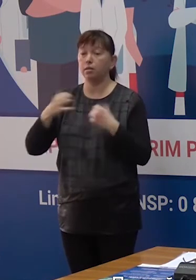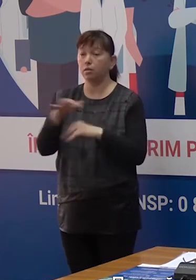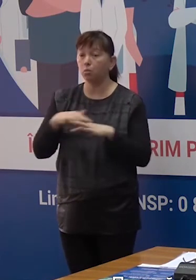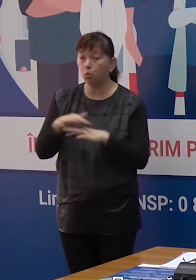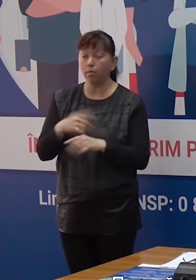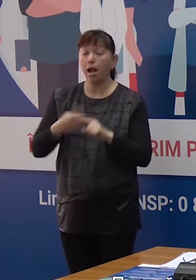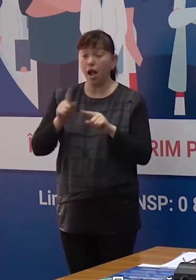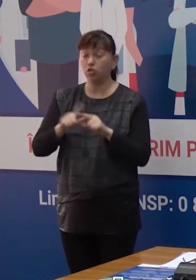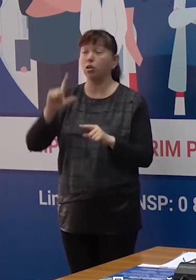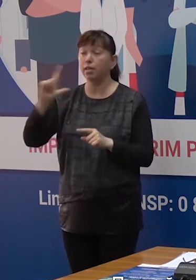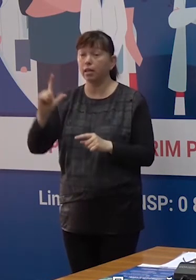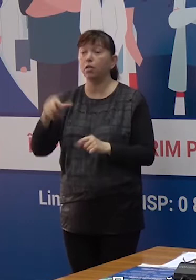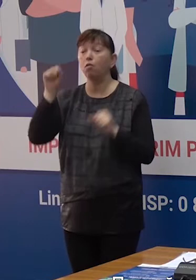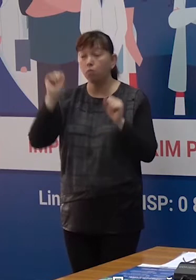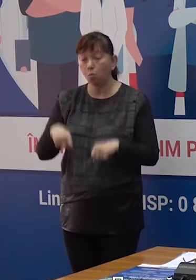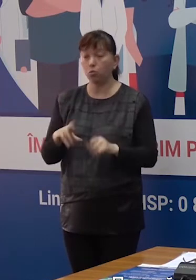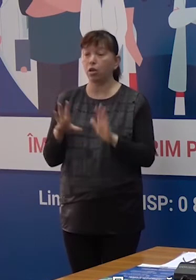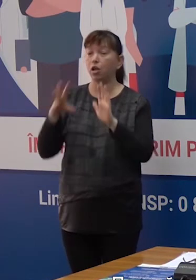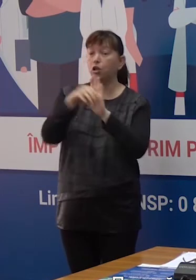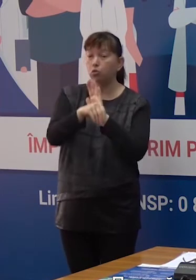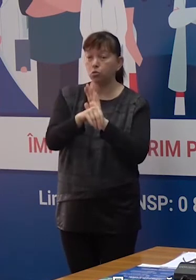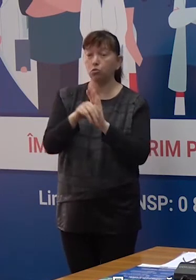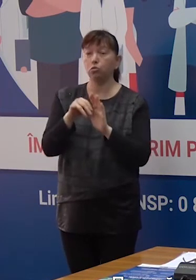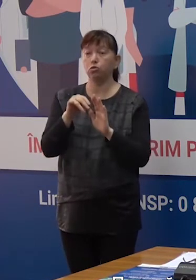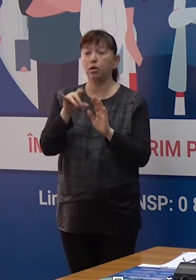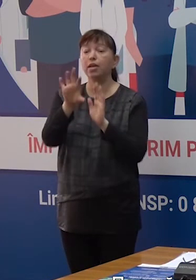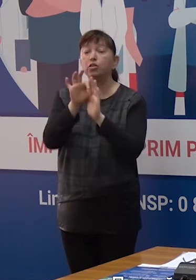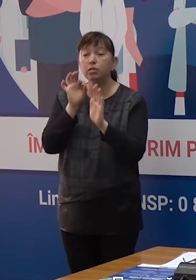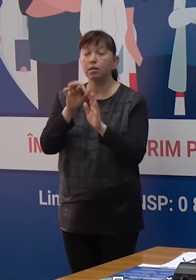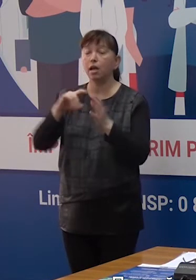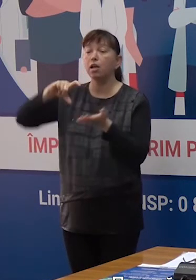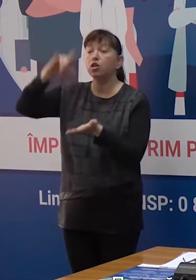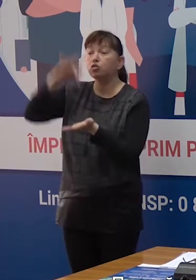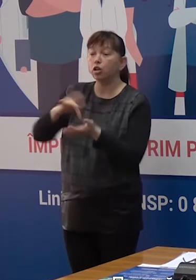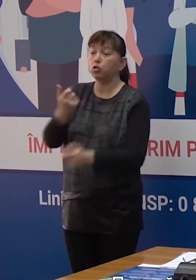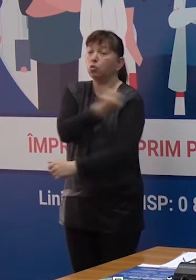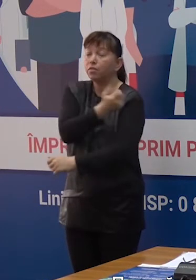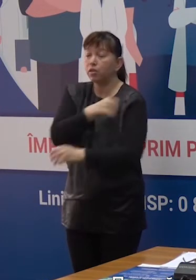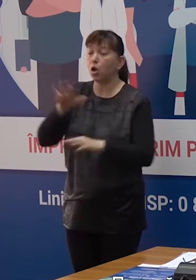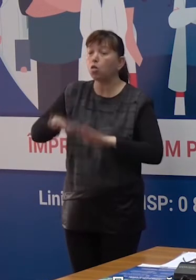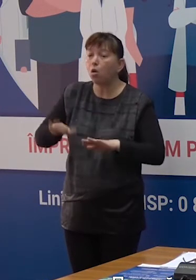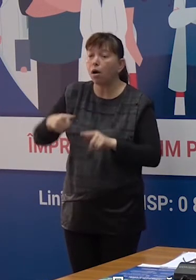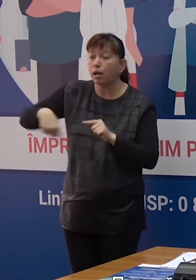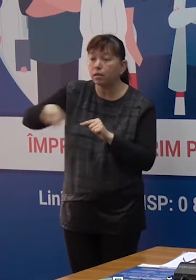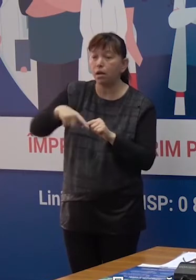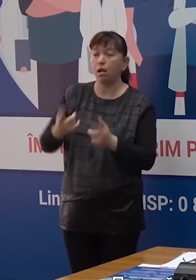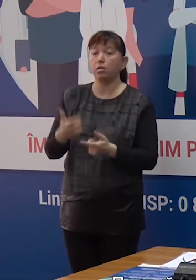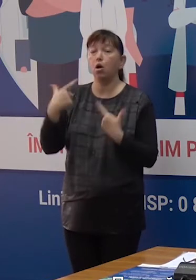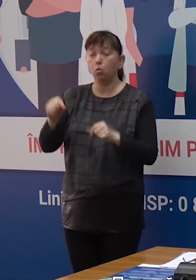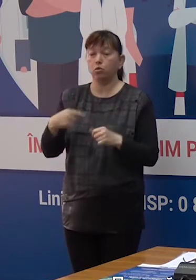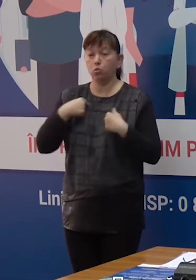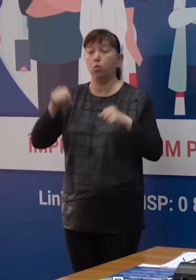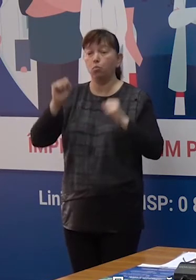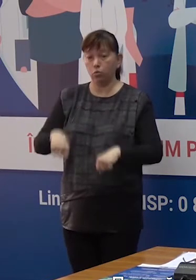видео мы будем использовать, выбрать центры для vaccinания, где мы будем